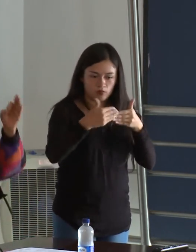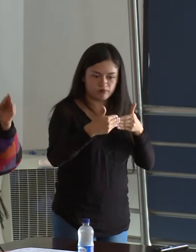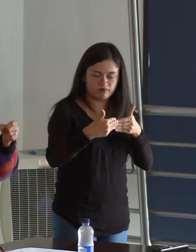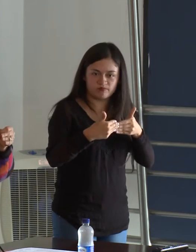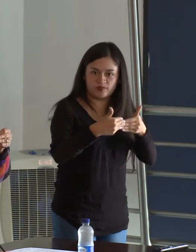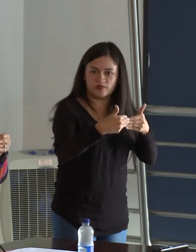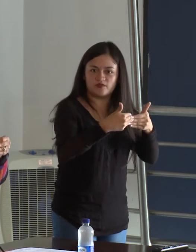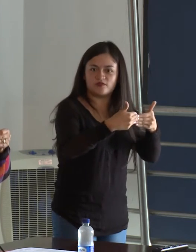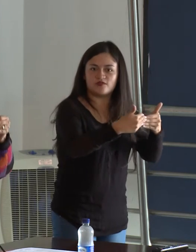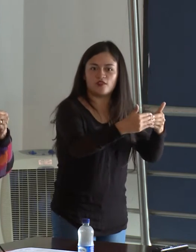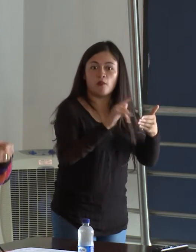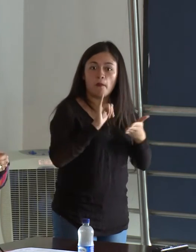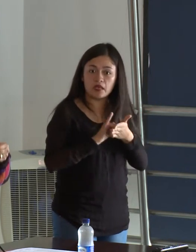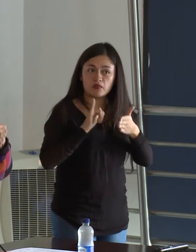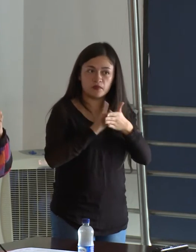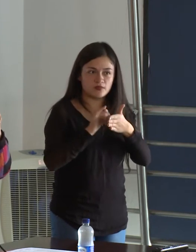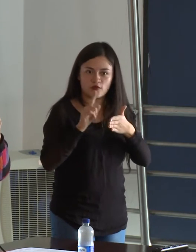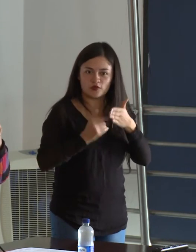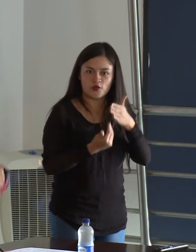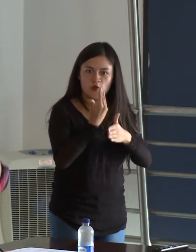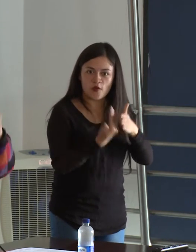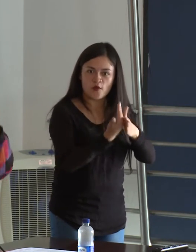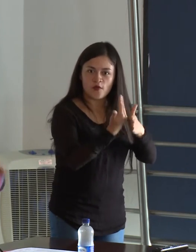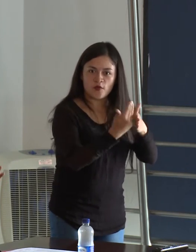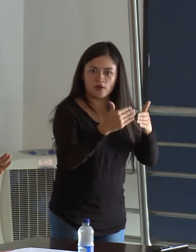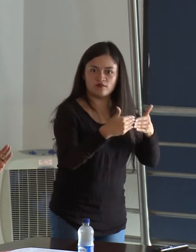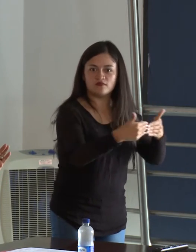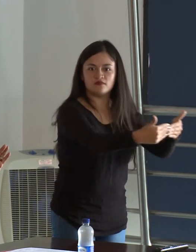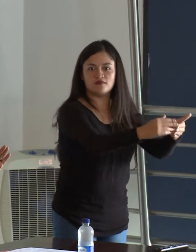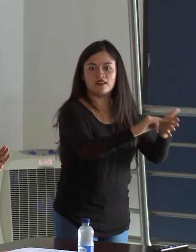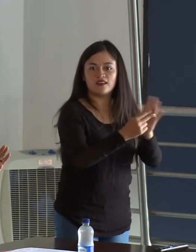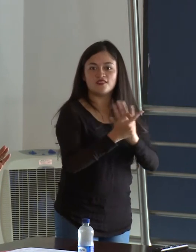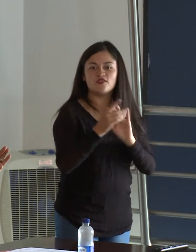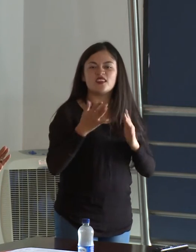Y eso tiene que ver con la función de la academia.